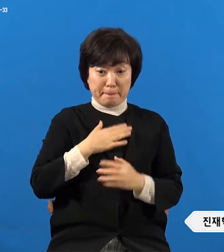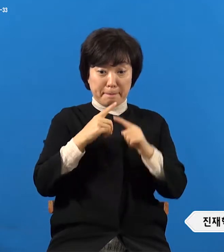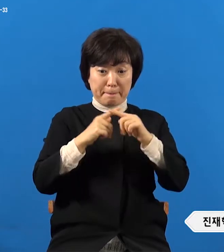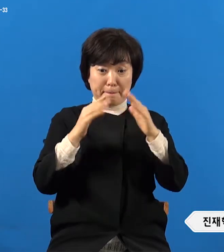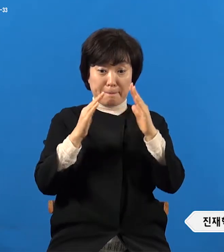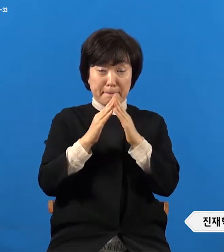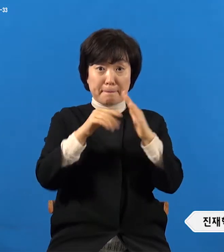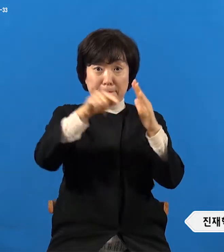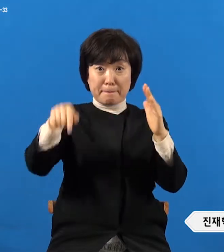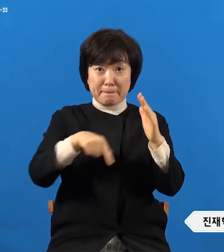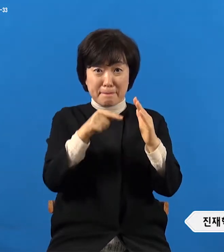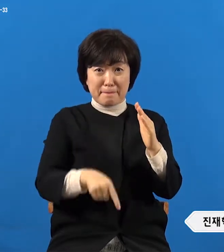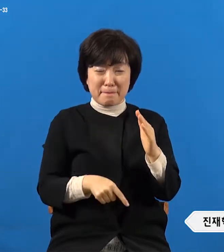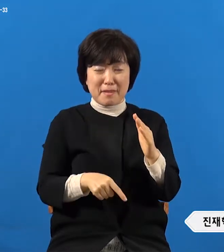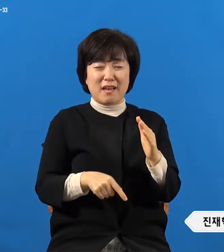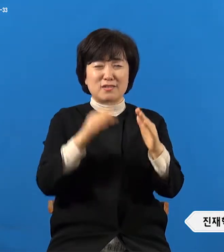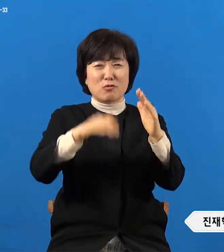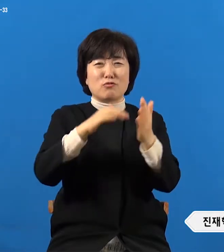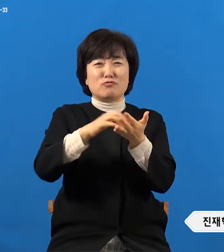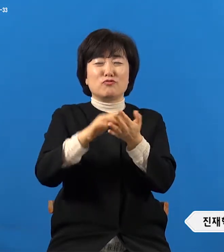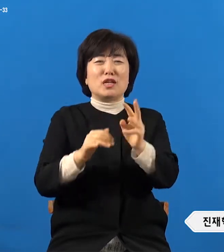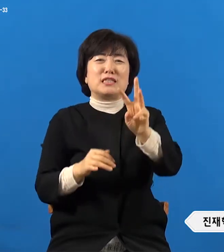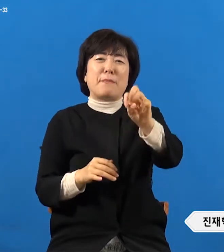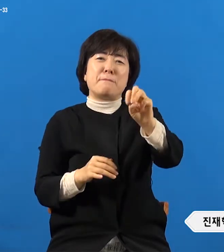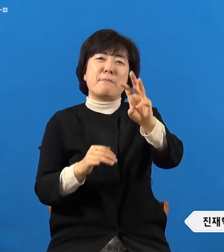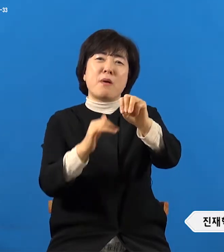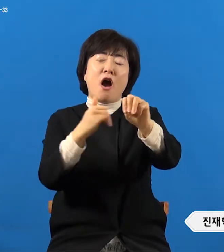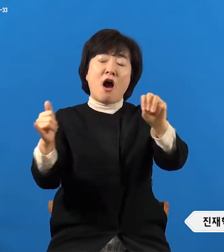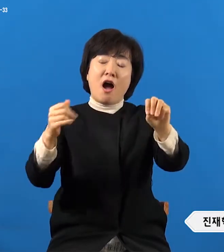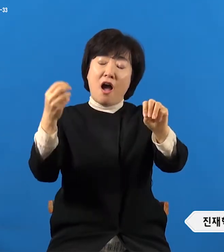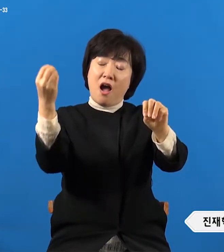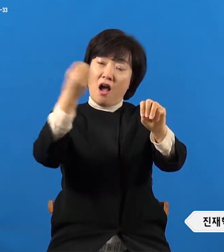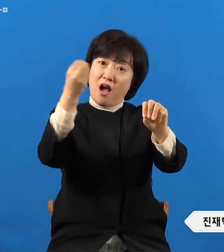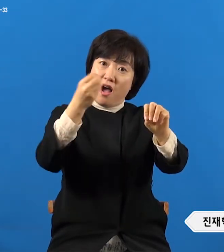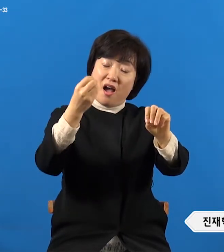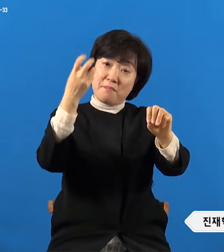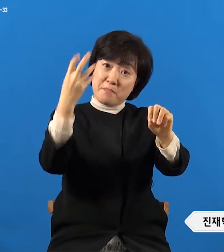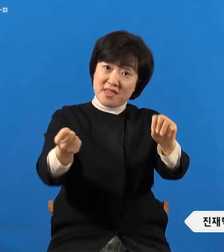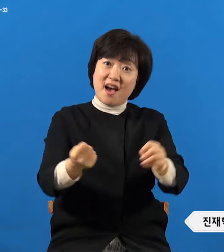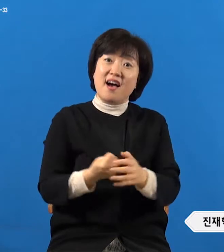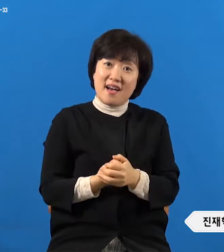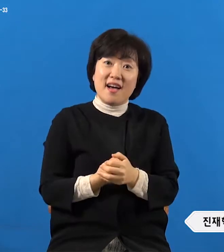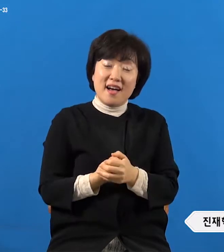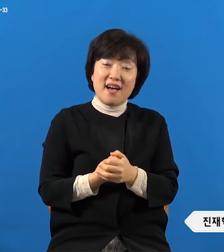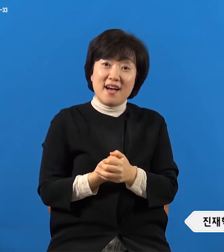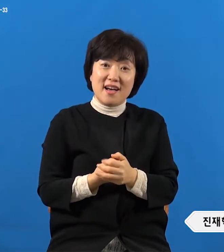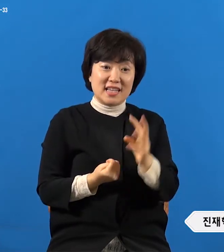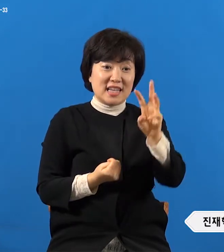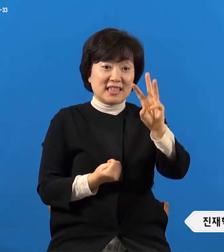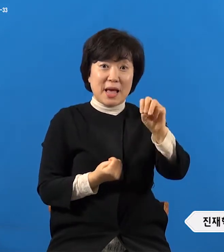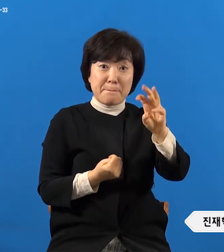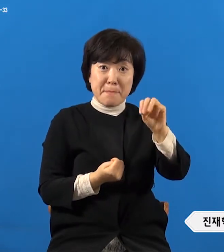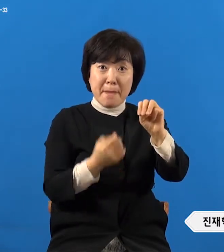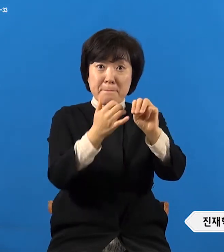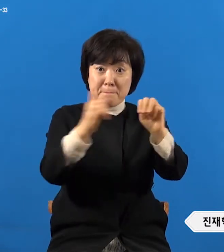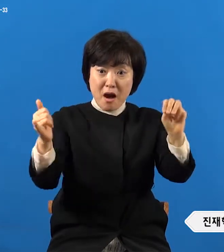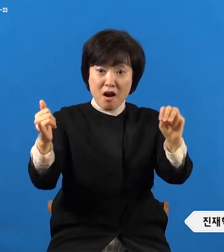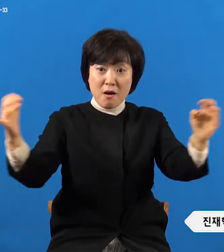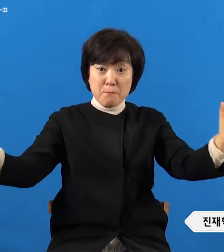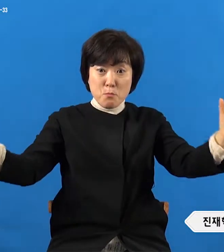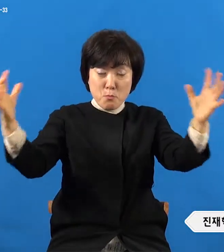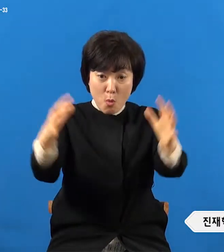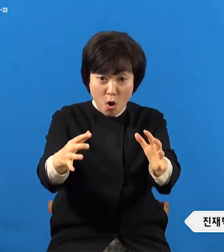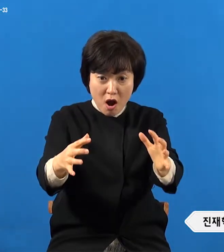교회에도 3만 명의 많은 분들이 예배를 드리고 있습니다. 그러나 우리가 3만 명 이상 모인다는